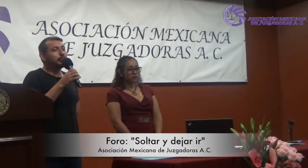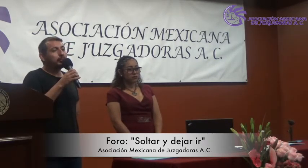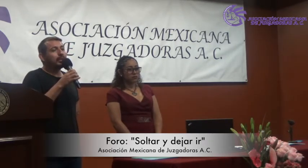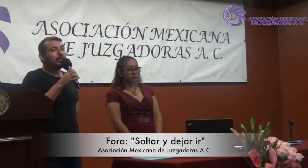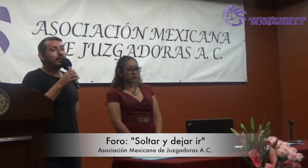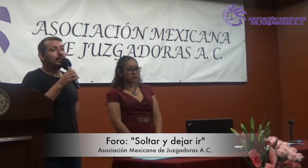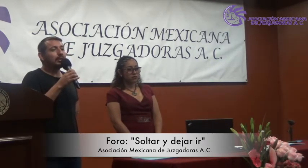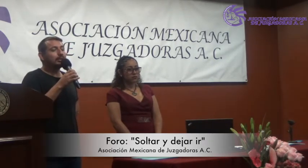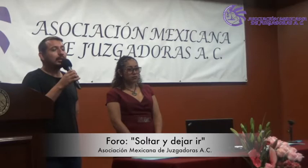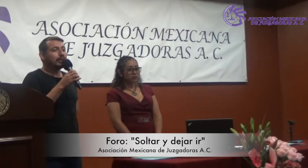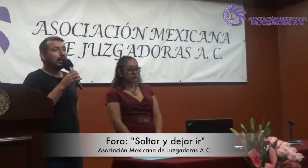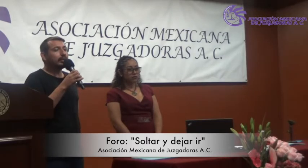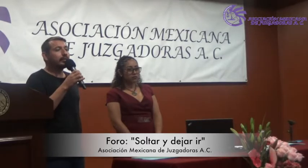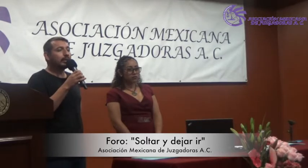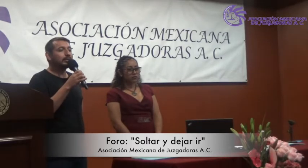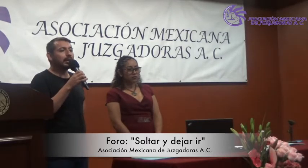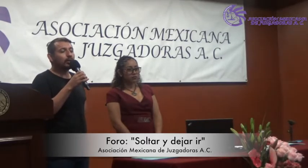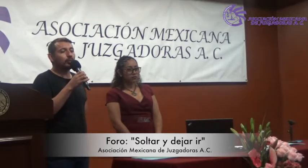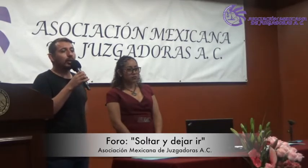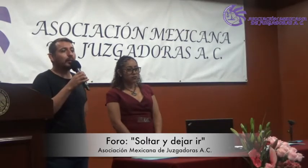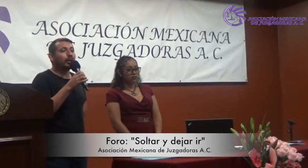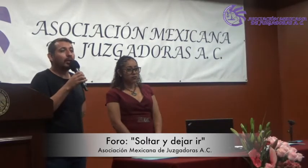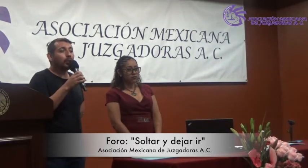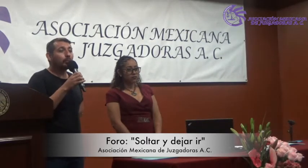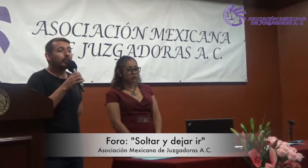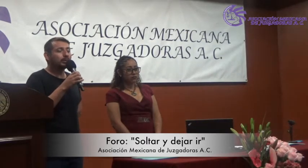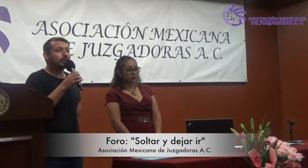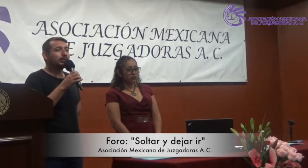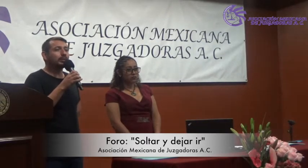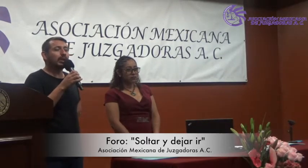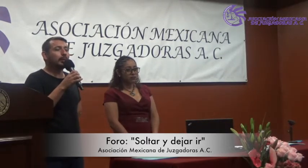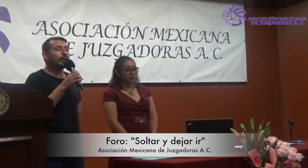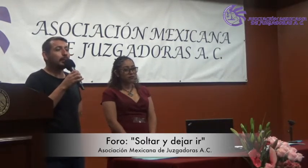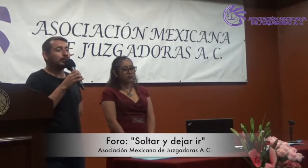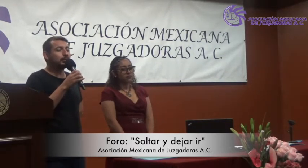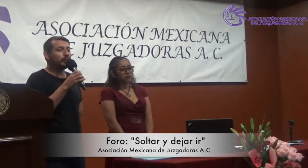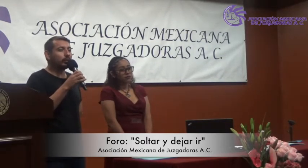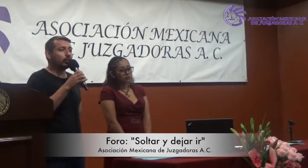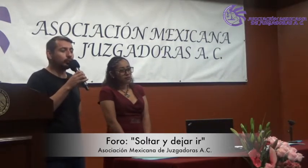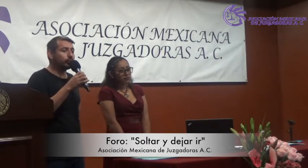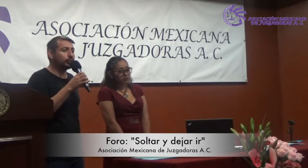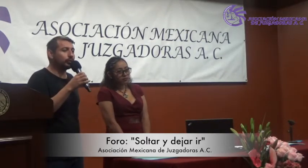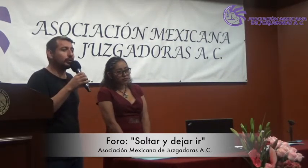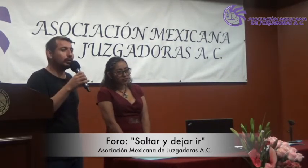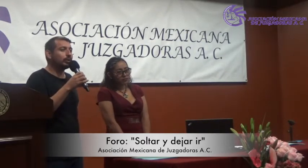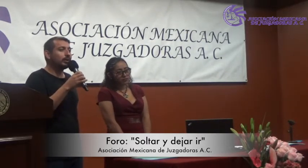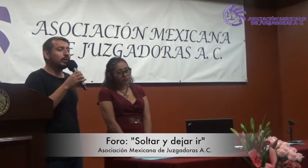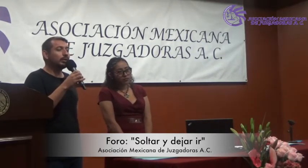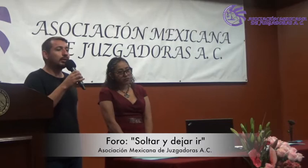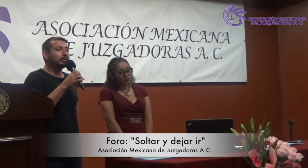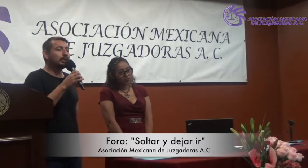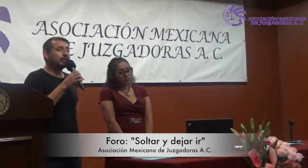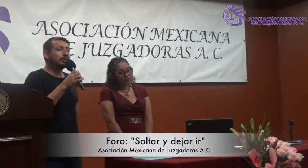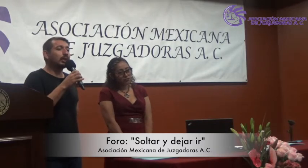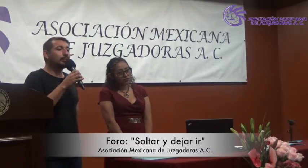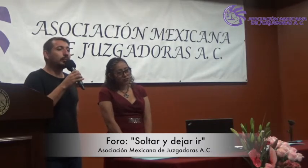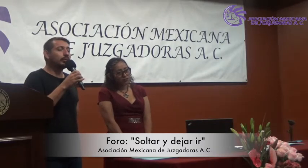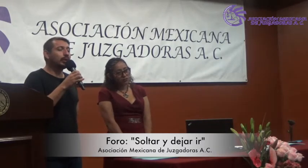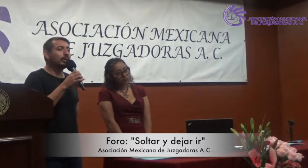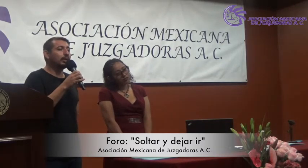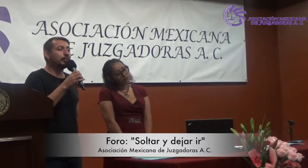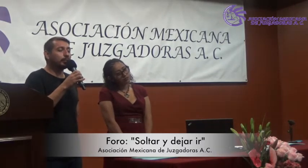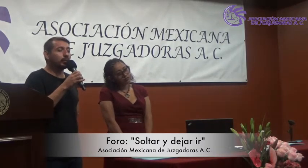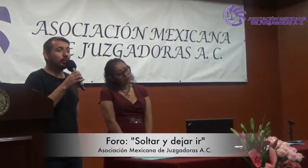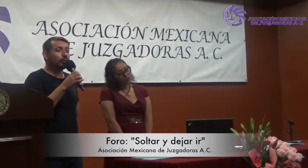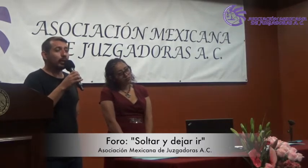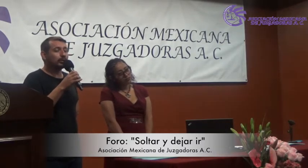y vi y sentí la diferencia, como que había, era un vacío y la verdad a mí sí me afectó mucho. Y ese cambio